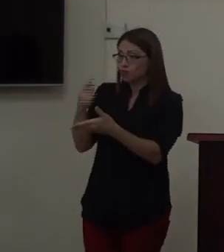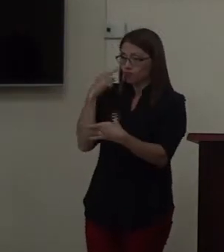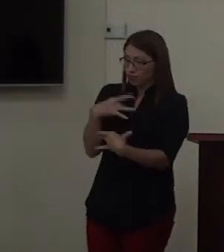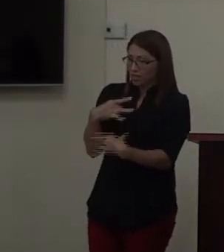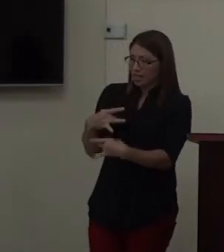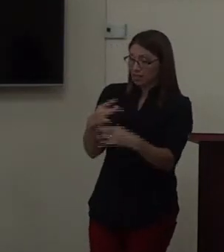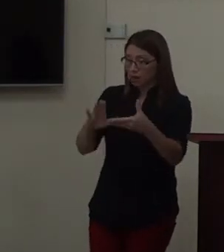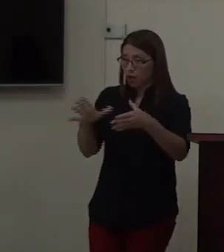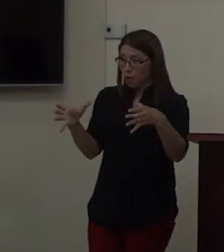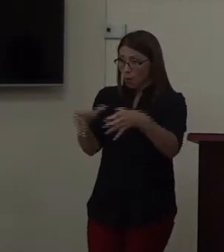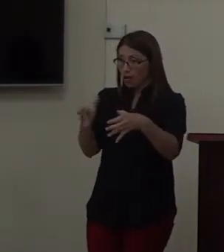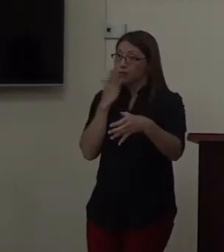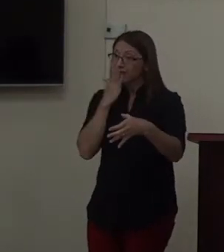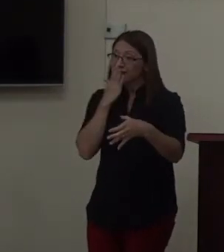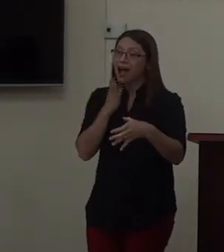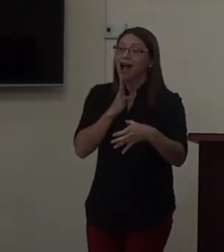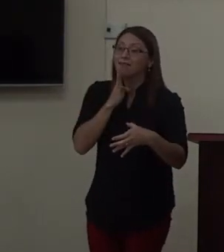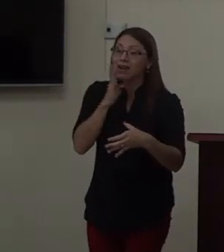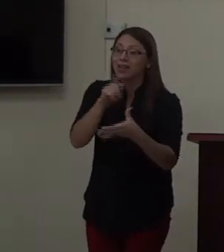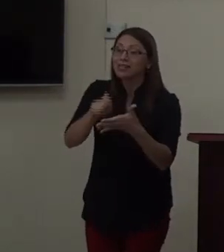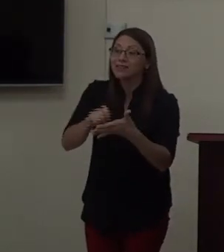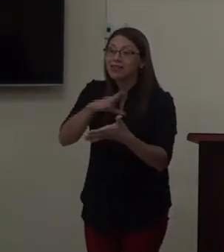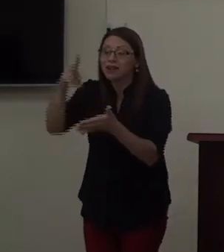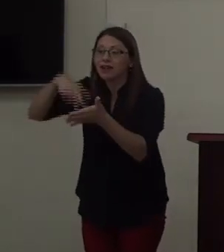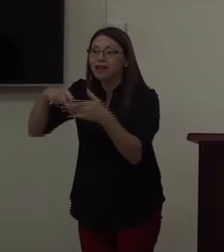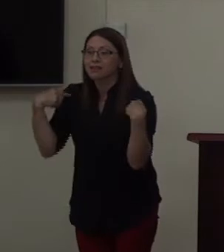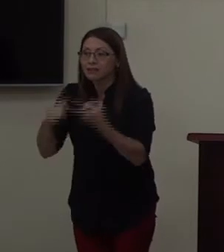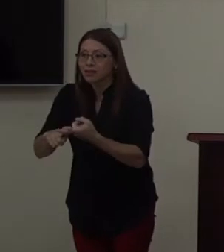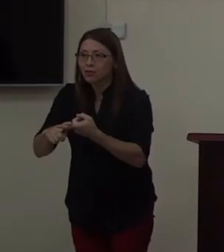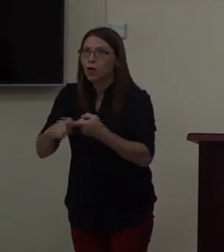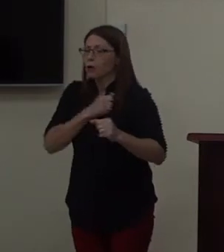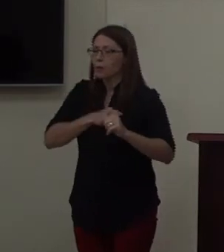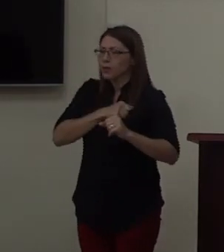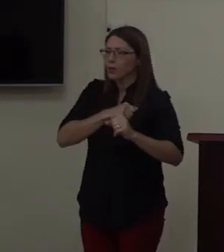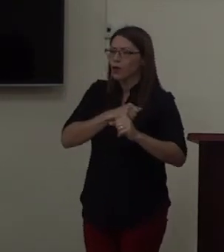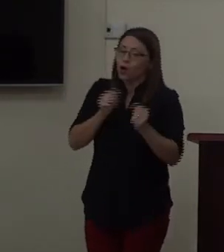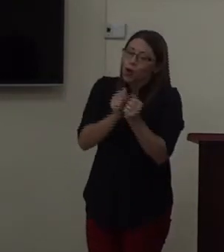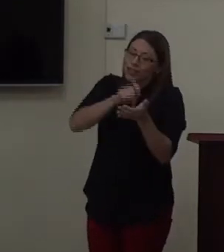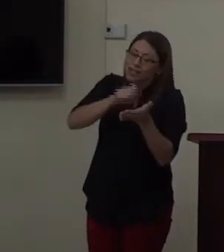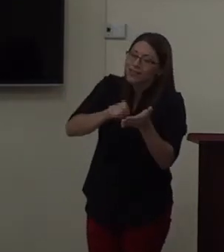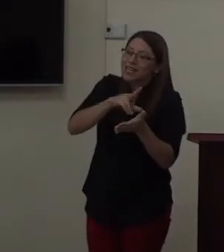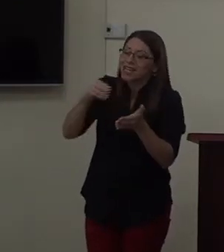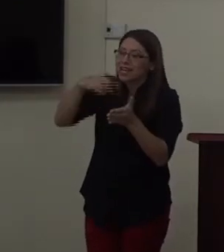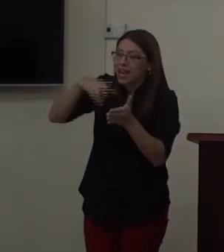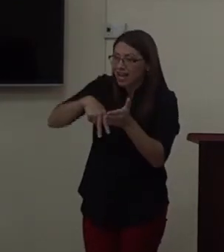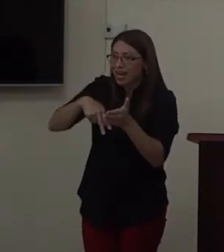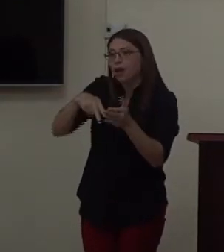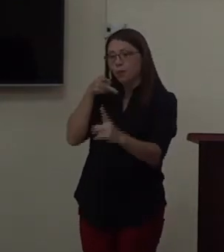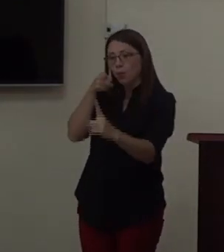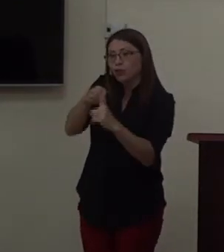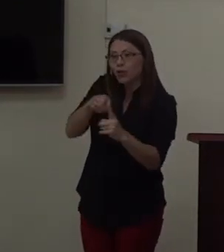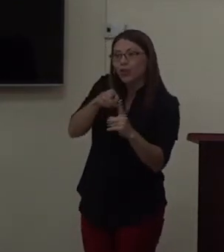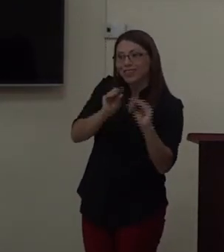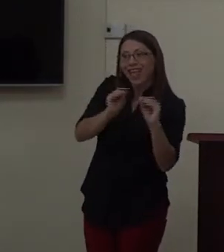la población indígena hablar, escribir y leer el castellano. Es decir, hablar y escribir, con escribir y leer claramente el propósito de alfabetización,